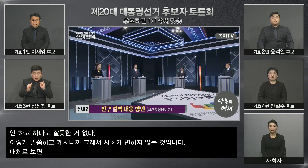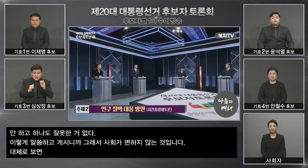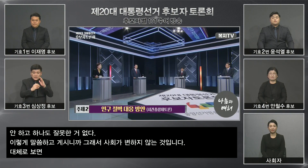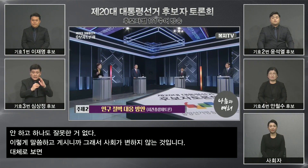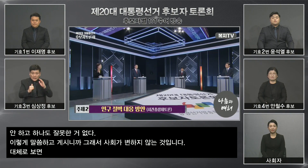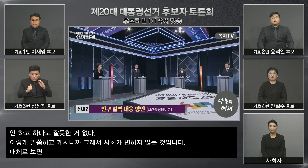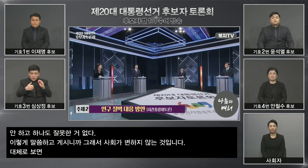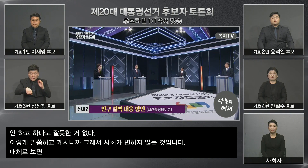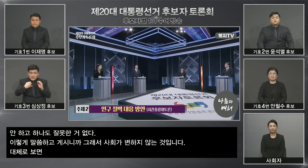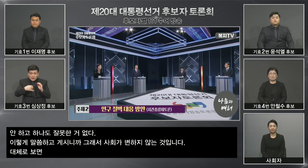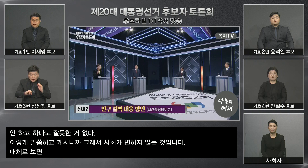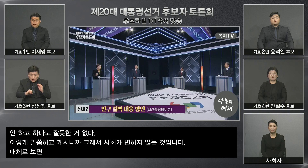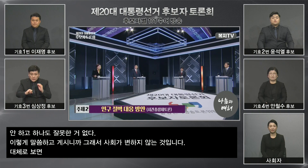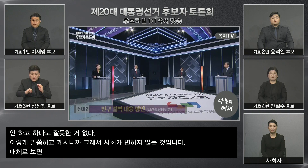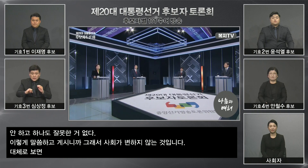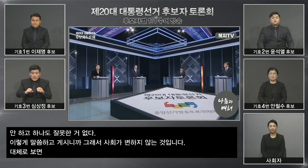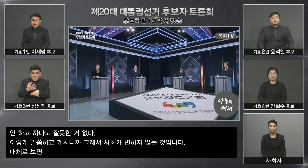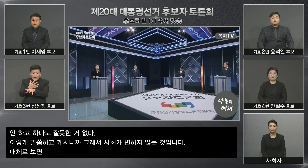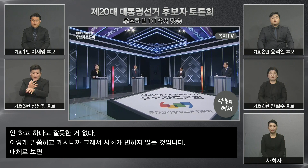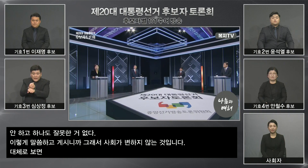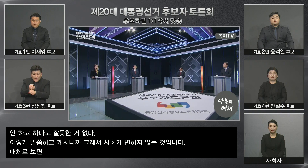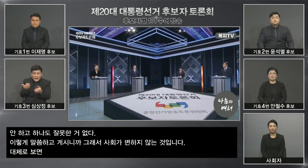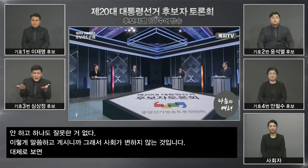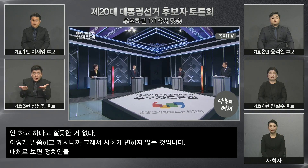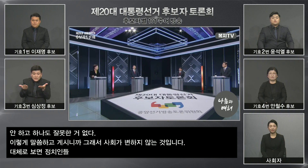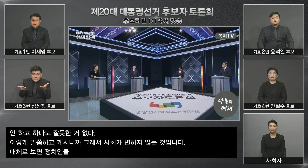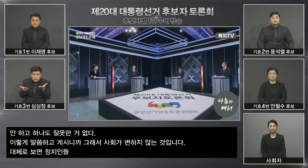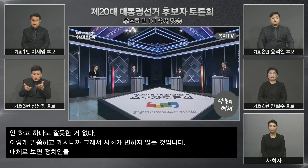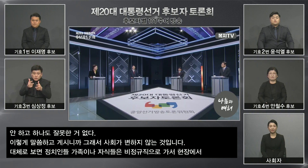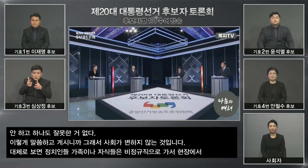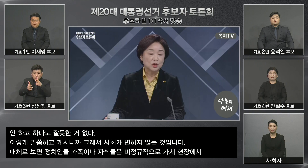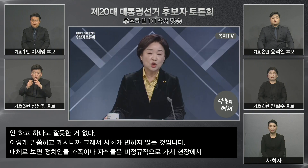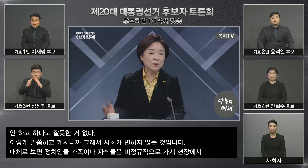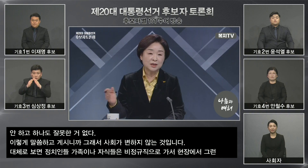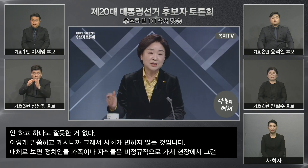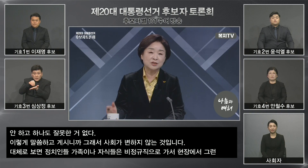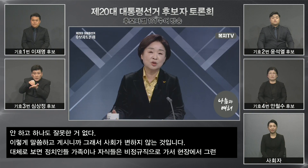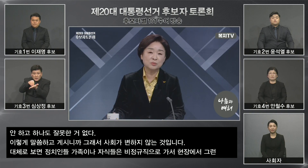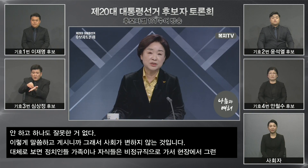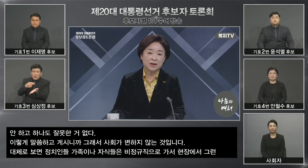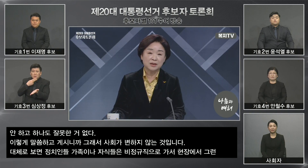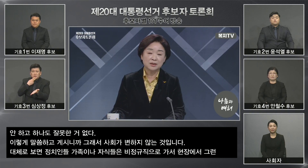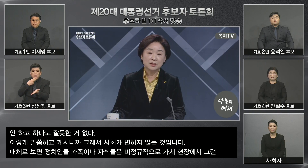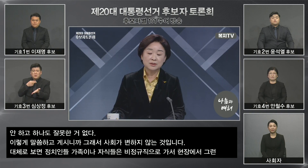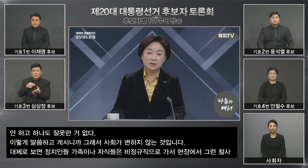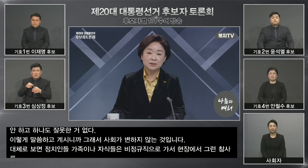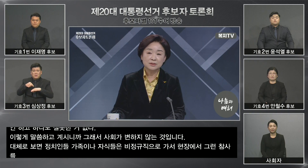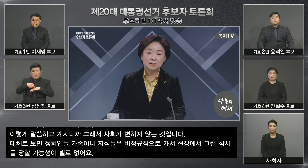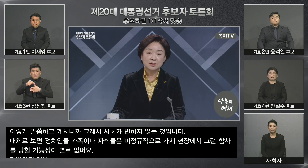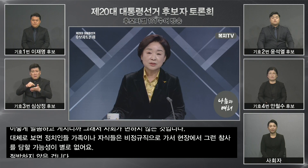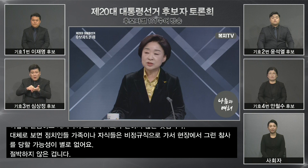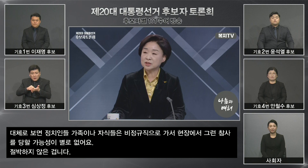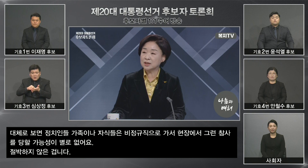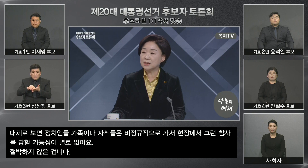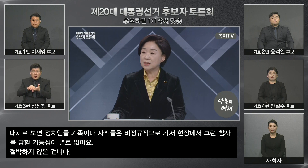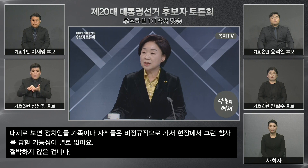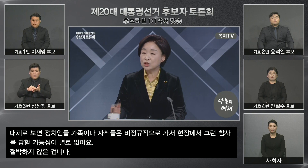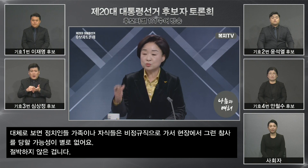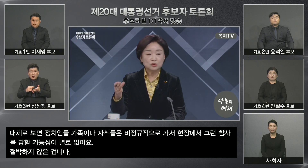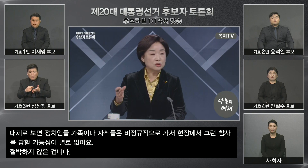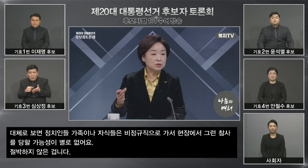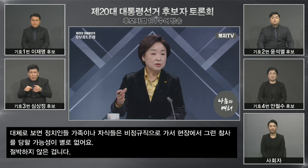자식들은 비정규직으로 가서 현장에서 그런 참사를 당할 가능성이 별로 없어요. 절박하지 않은 겁니다.